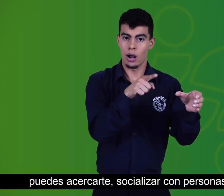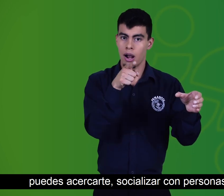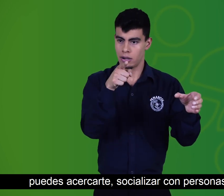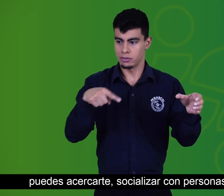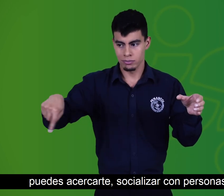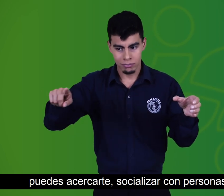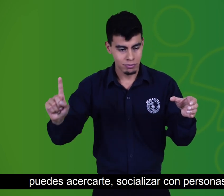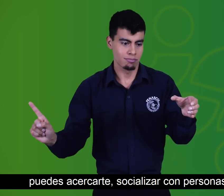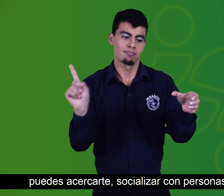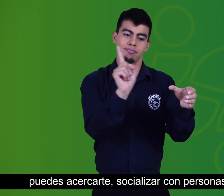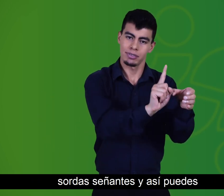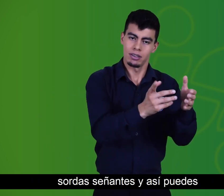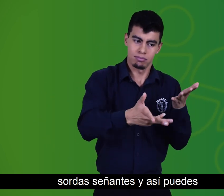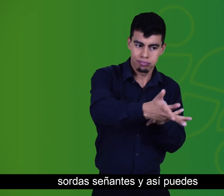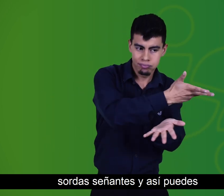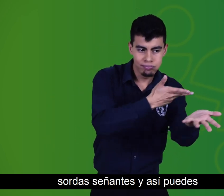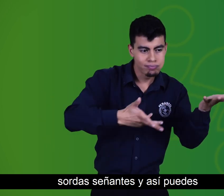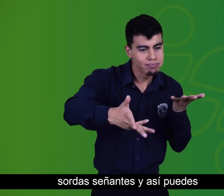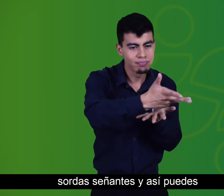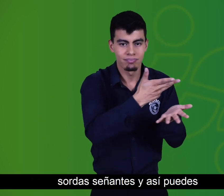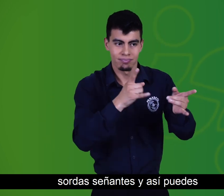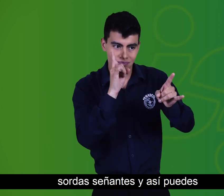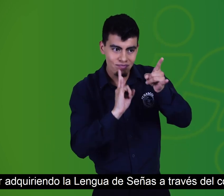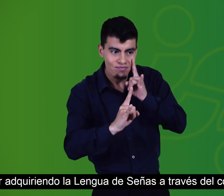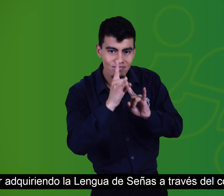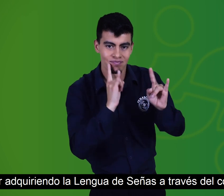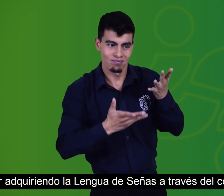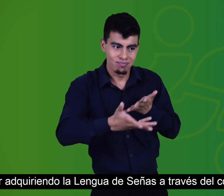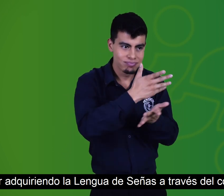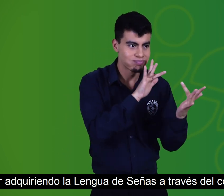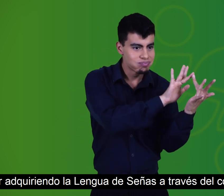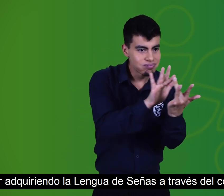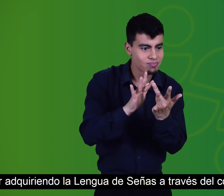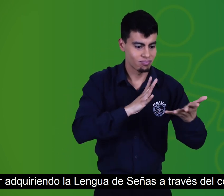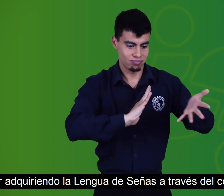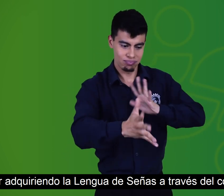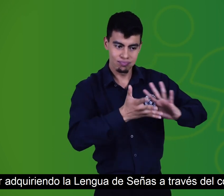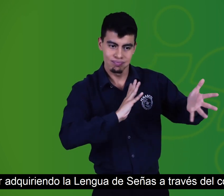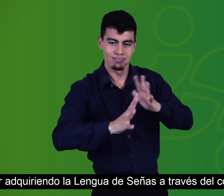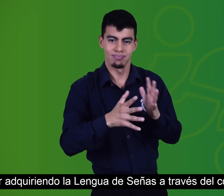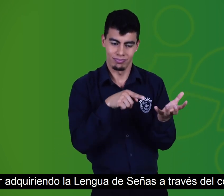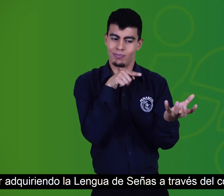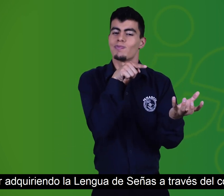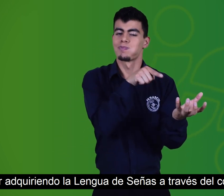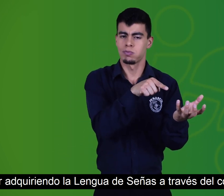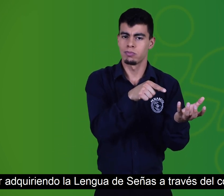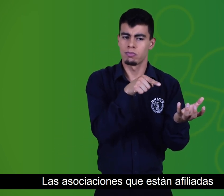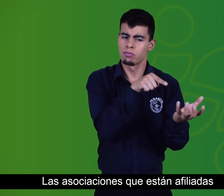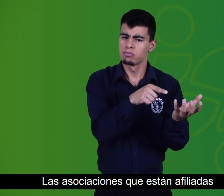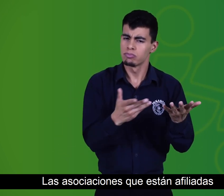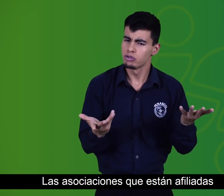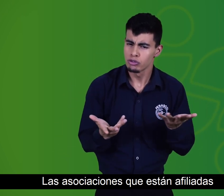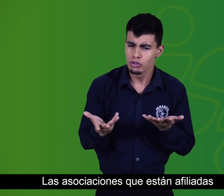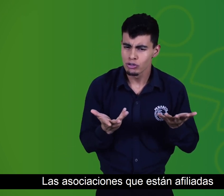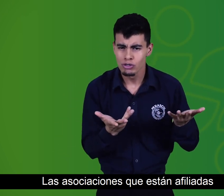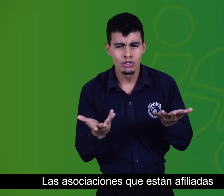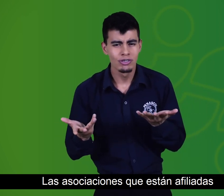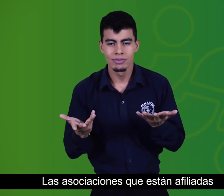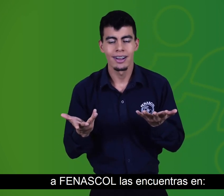socializar con personas sordas señantes y así puedes ir adquiriendo la lengua de señas a través del contacto. Las asociaciones que están afiliadas a